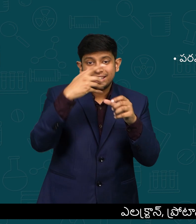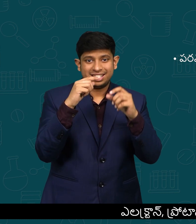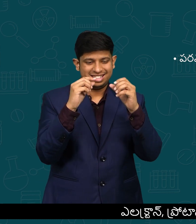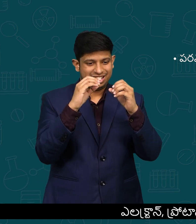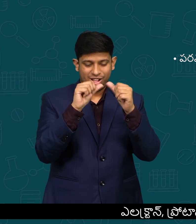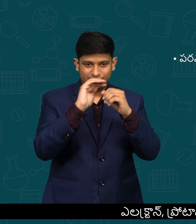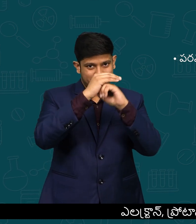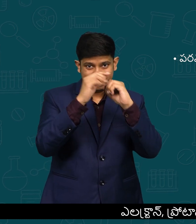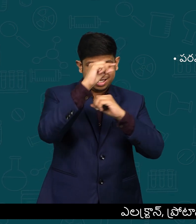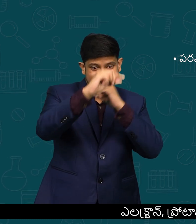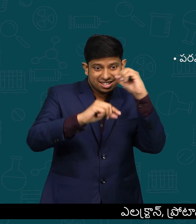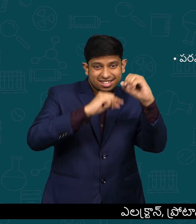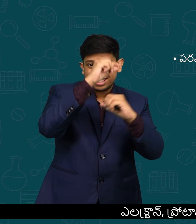మరియు న్యూట్రాన్.